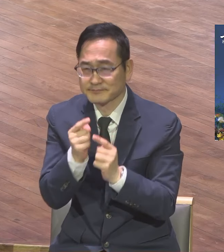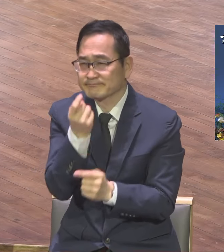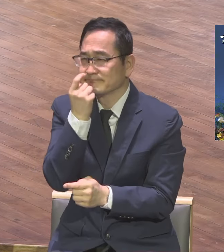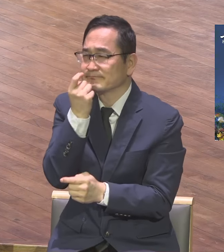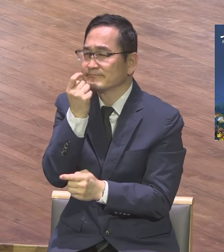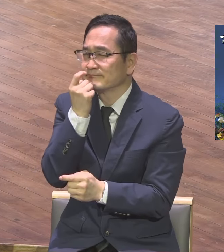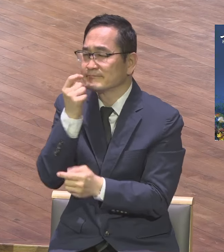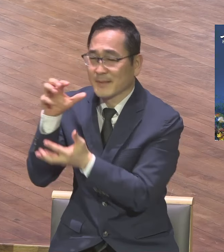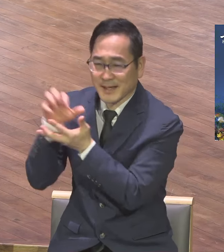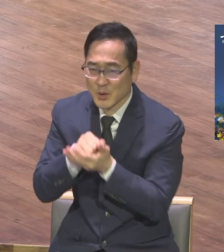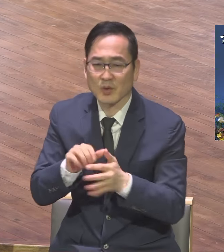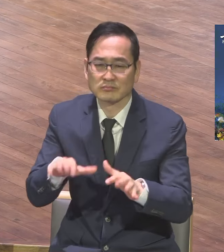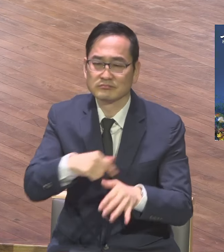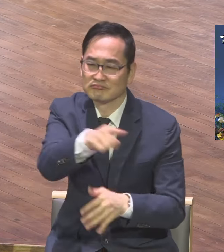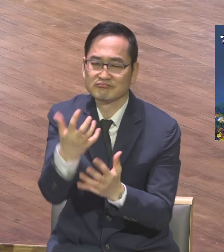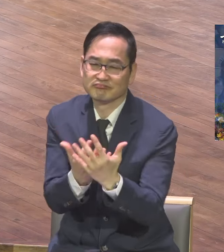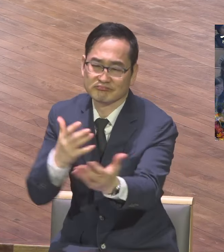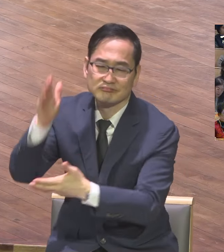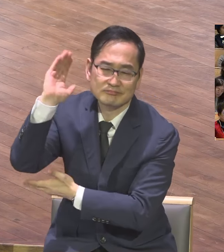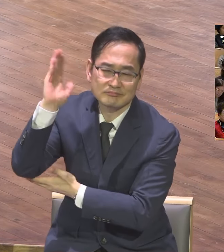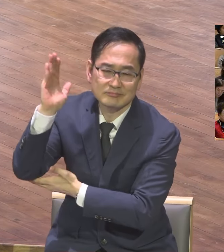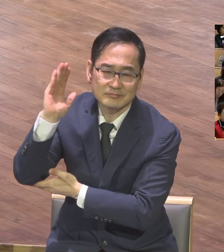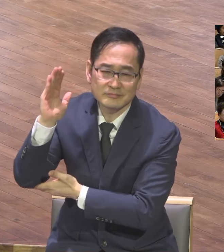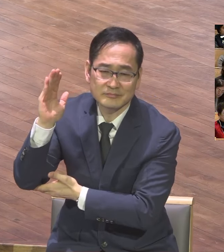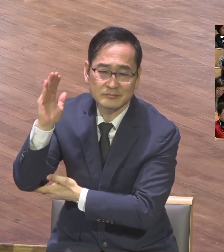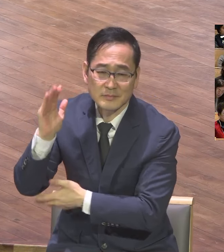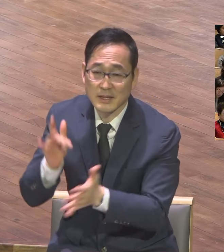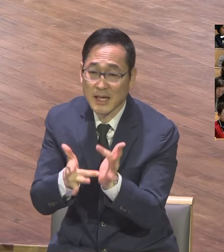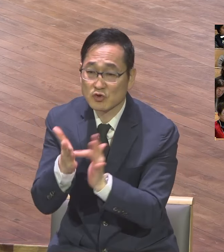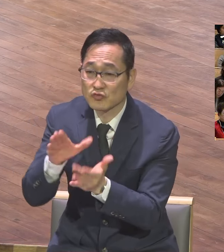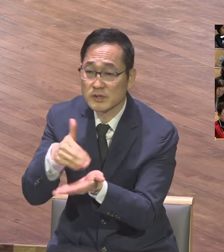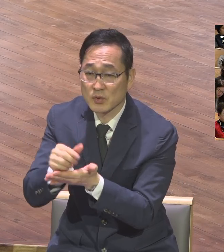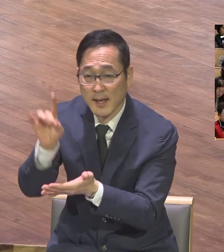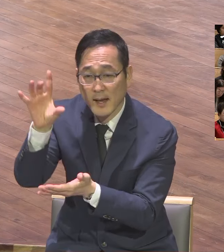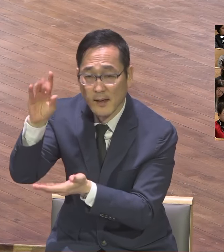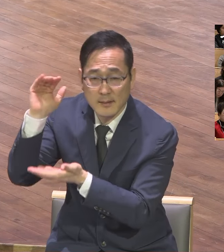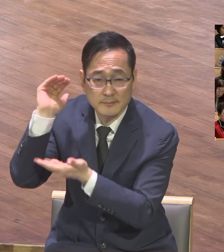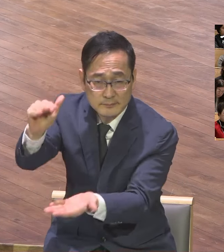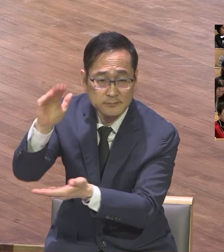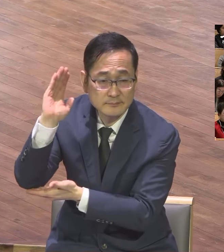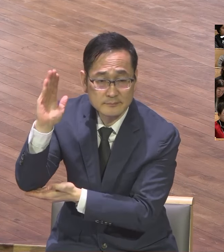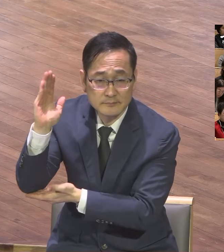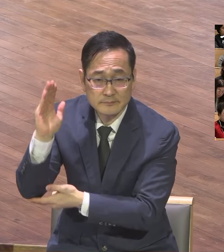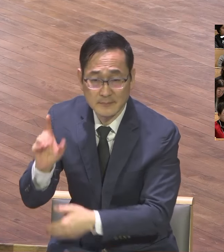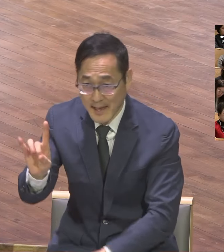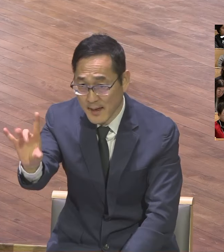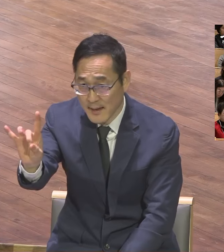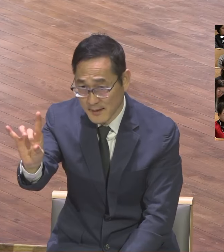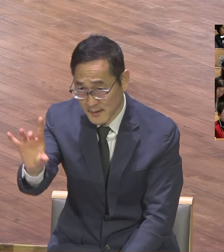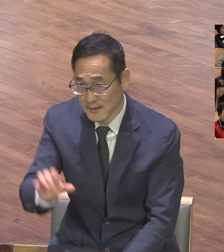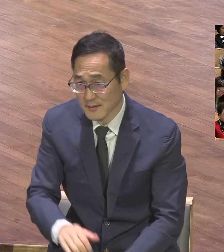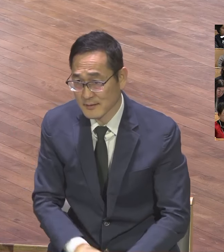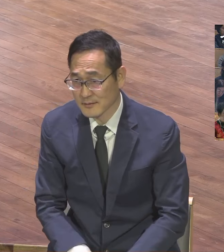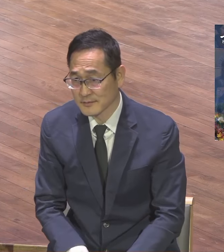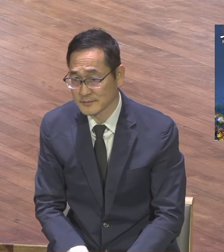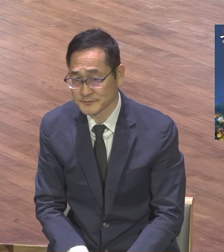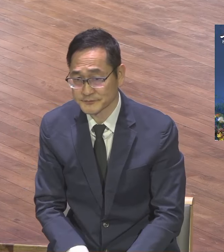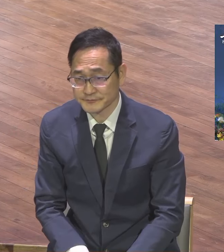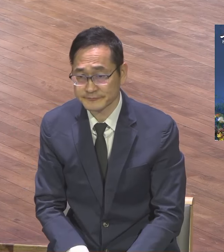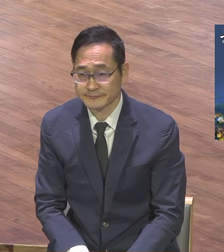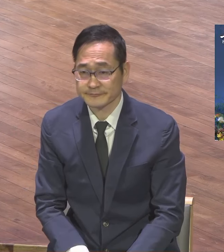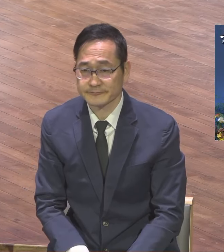예원교회 여러분 강단에 자부심 가시기 바랍니다. 그 증거로 저서를 설교집을